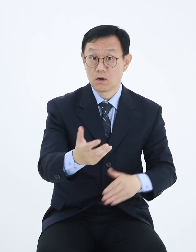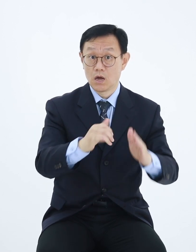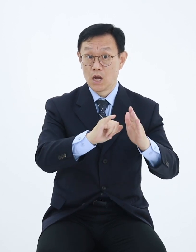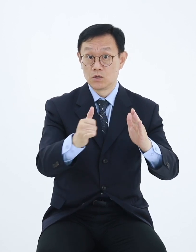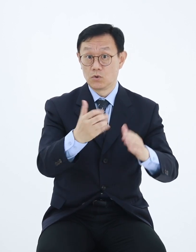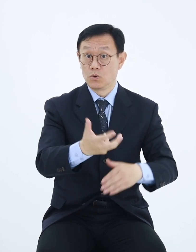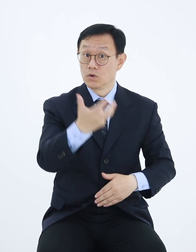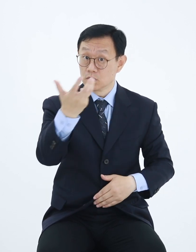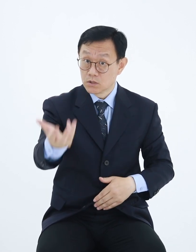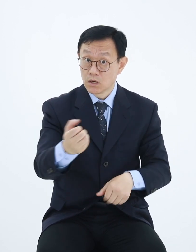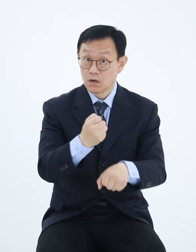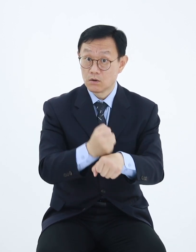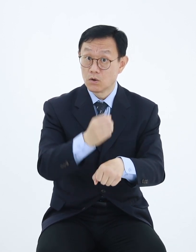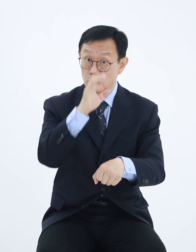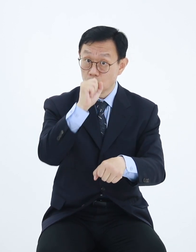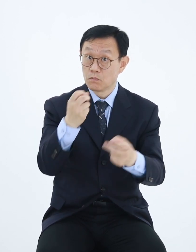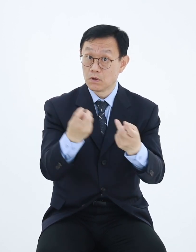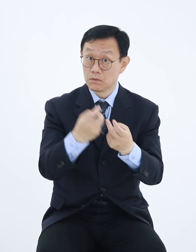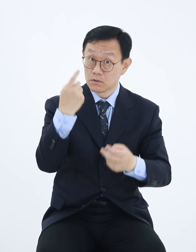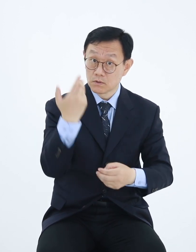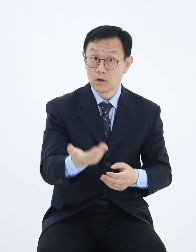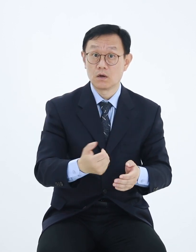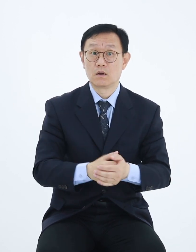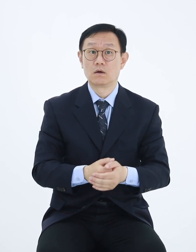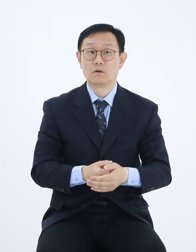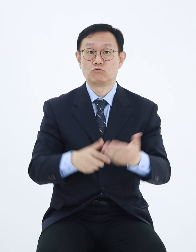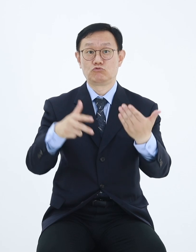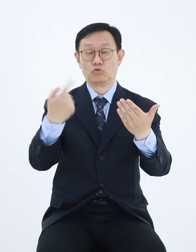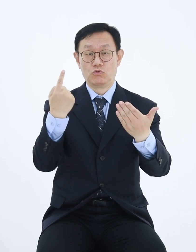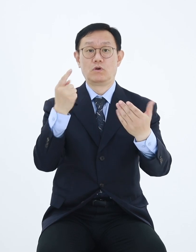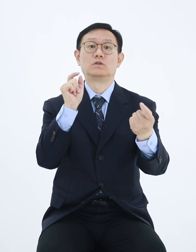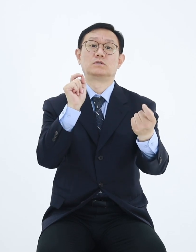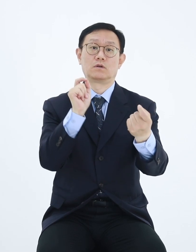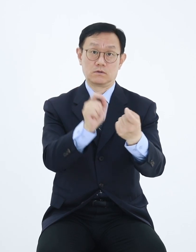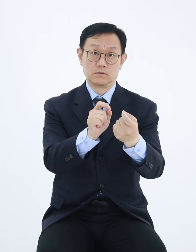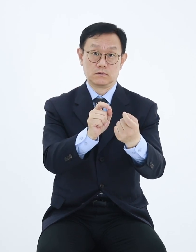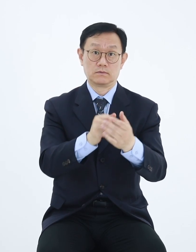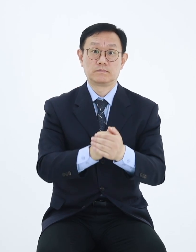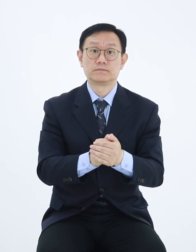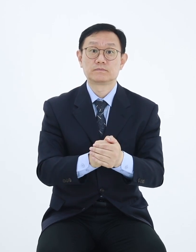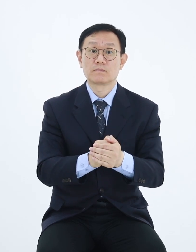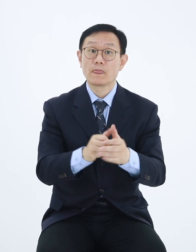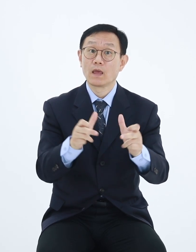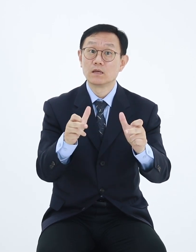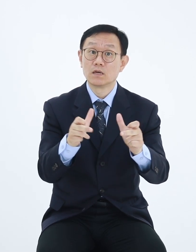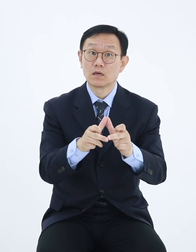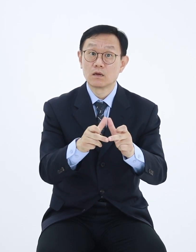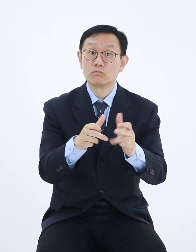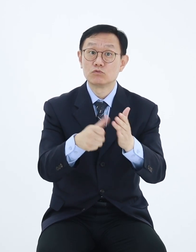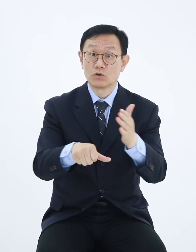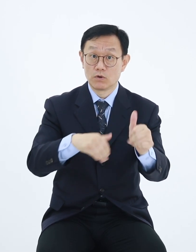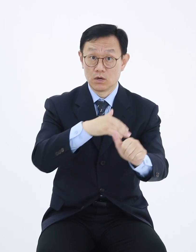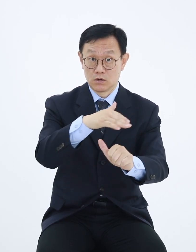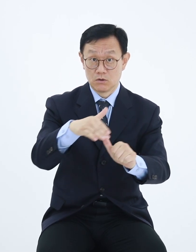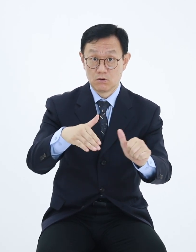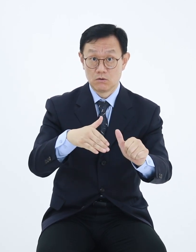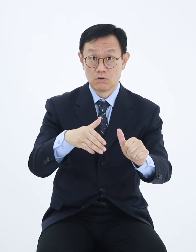좋은 대안일까요 제 구조 접근성 장애인은 물리적 환경